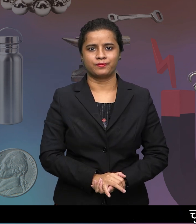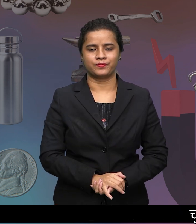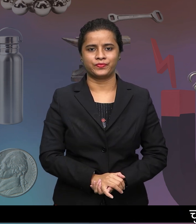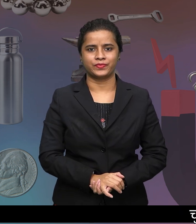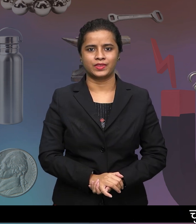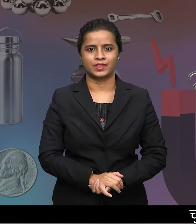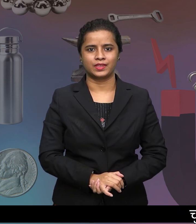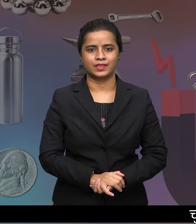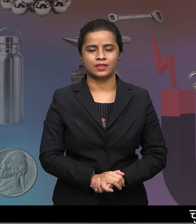चुंबकीय पदार्थ,